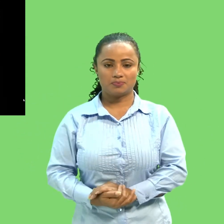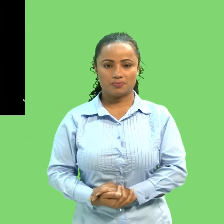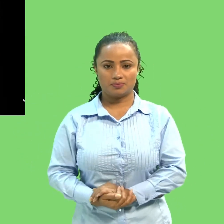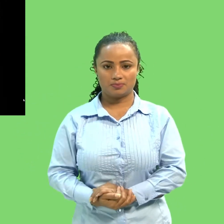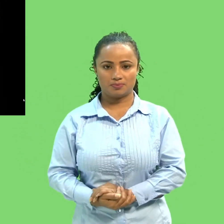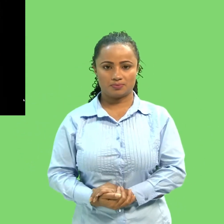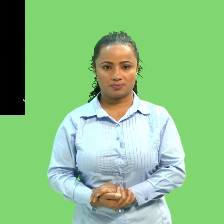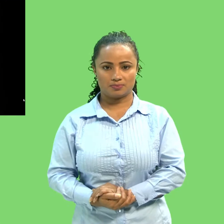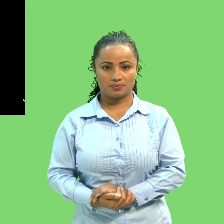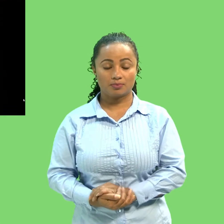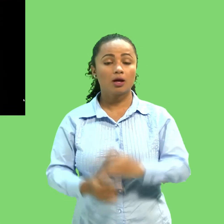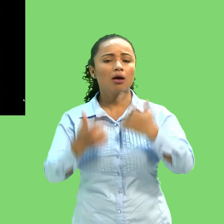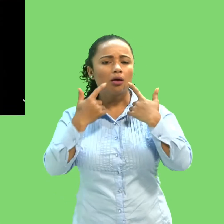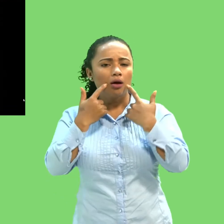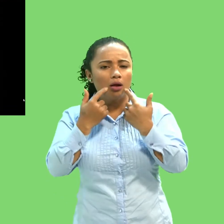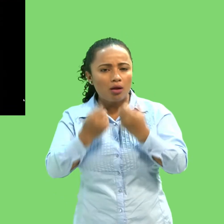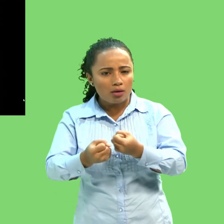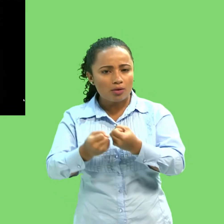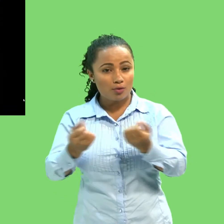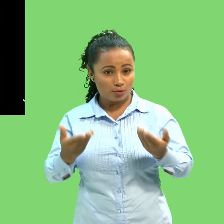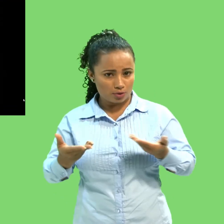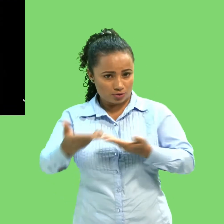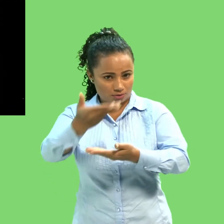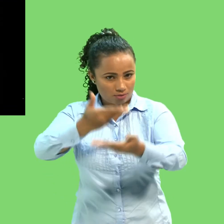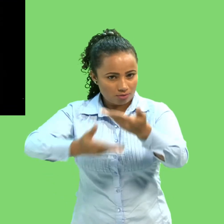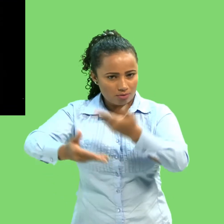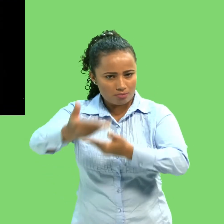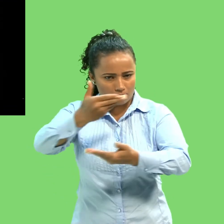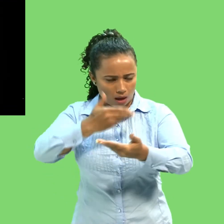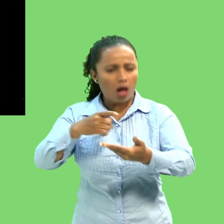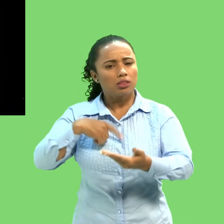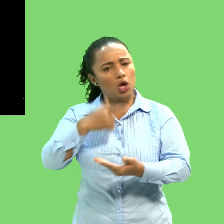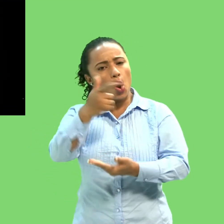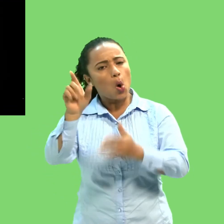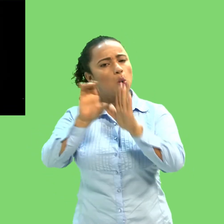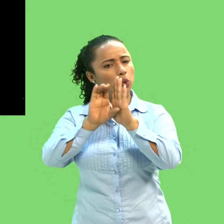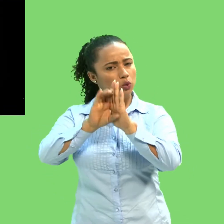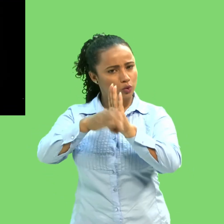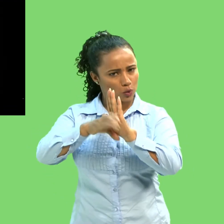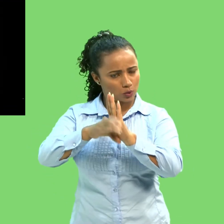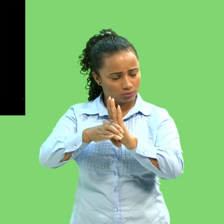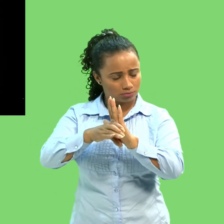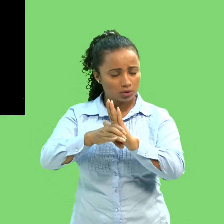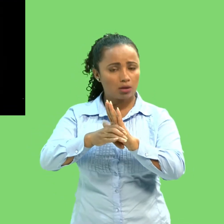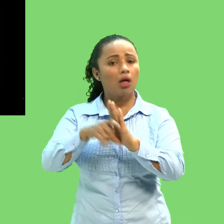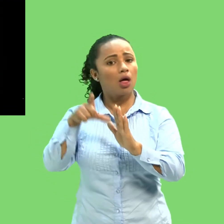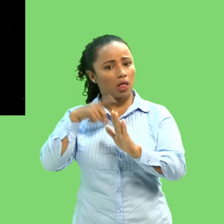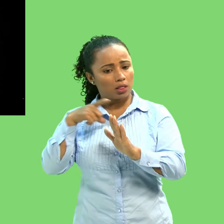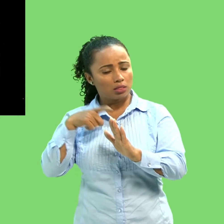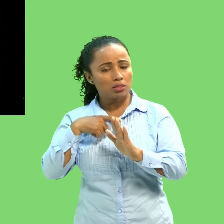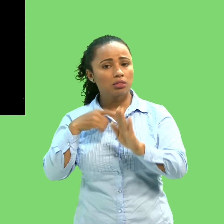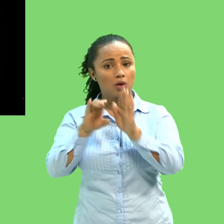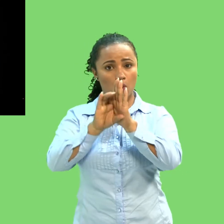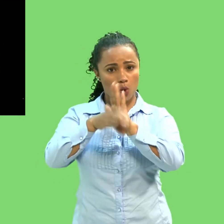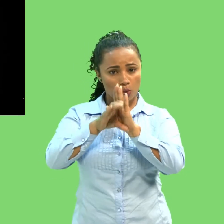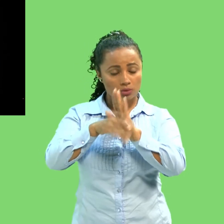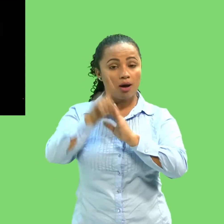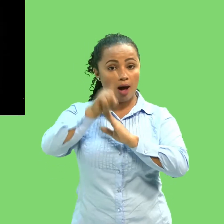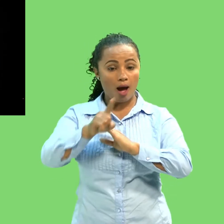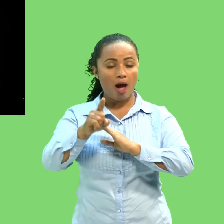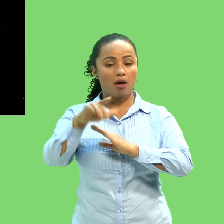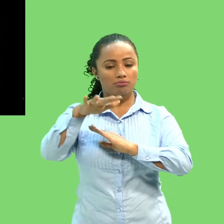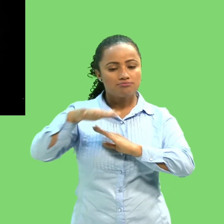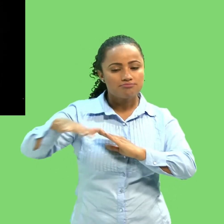que a linguística aplicada, ela tem outras conceituações. Ela também é vista como ciência que tem como meio